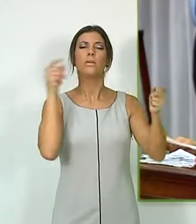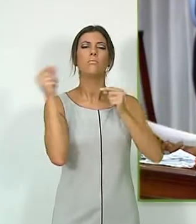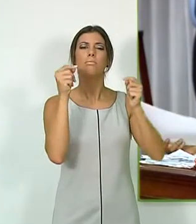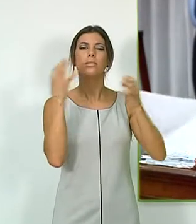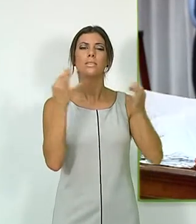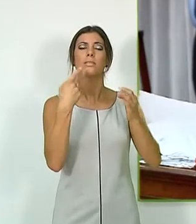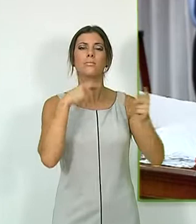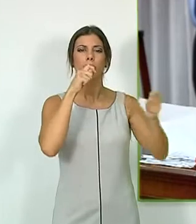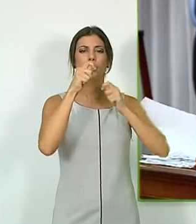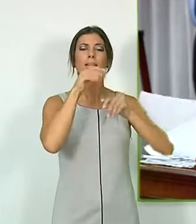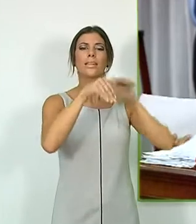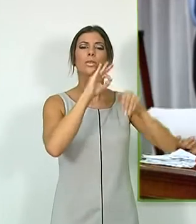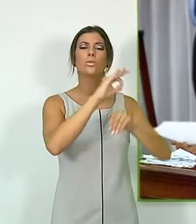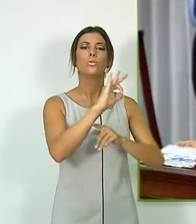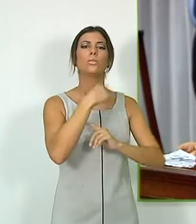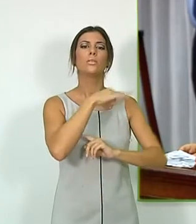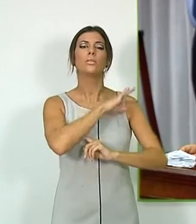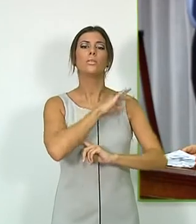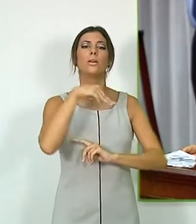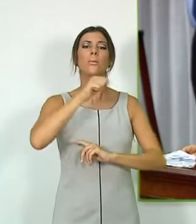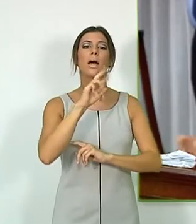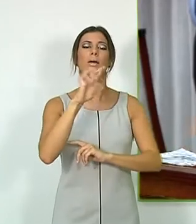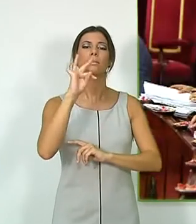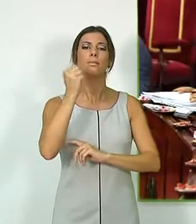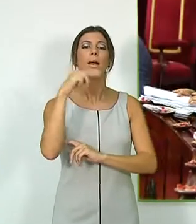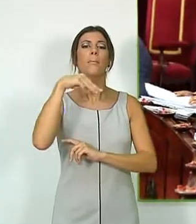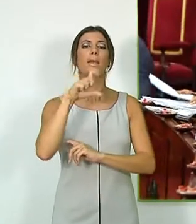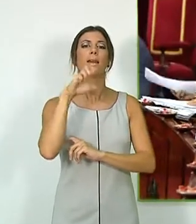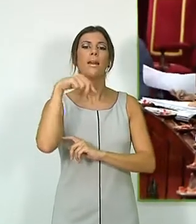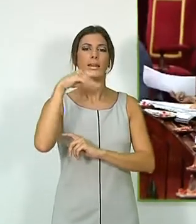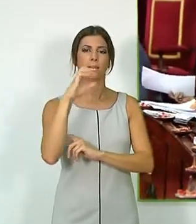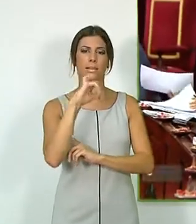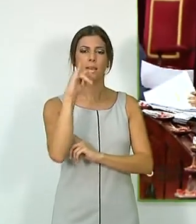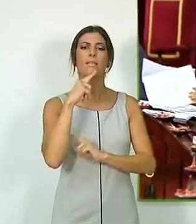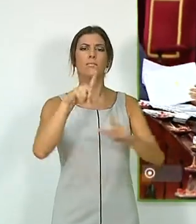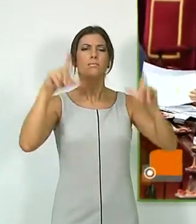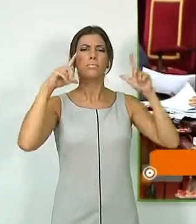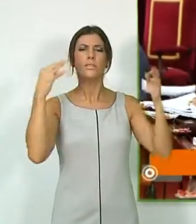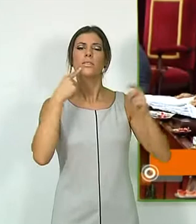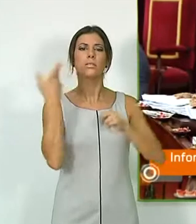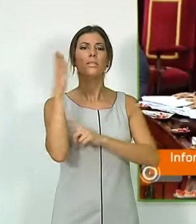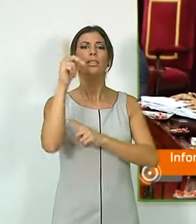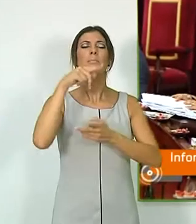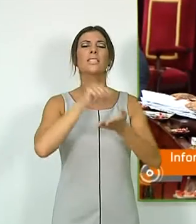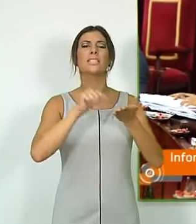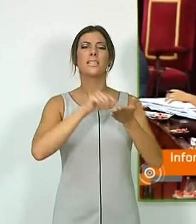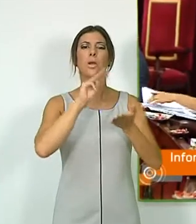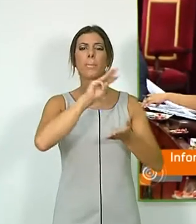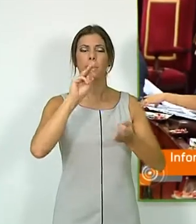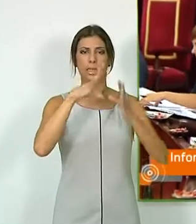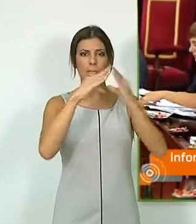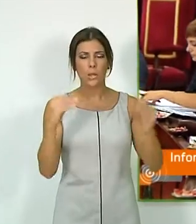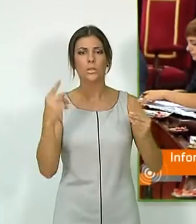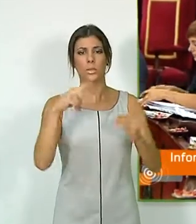La polémica surgida en torno a la candidata del PSOE a la capital gaditana, Marta Meléndez, ha protagonizado hoy la comparecencia del secretario general del